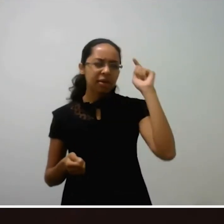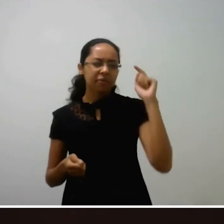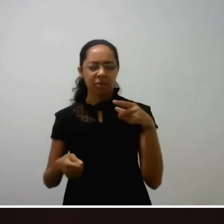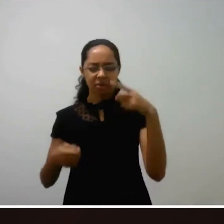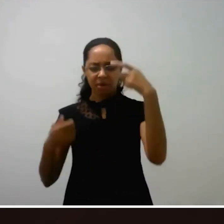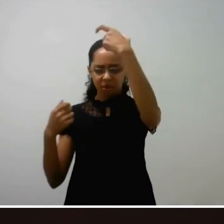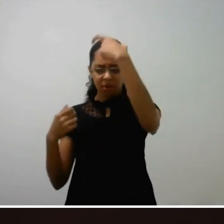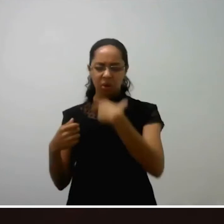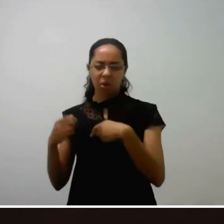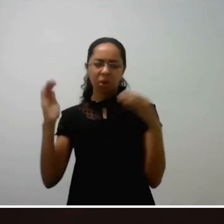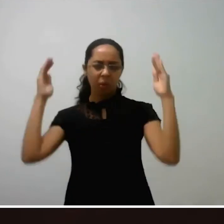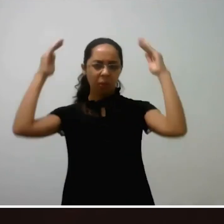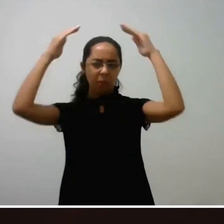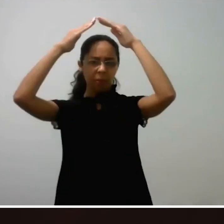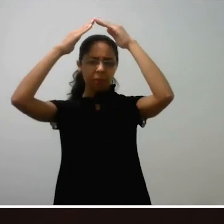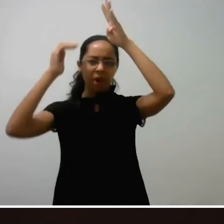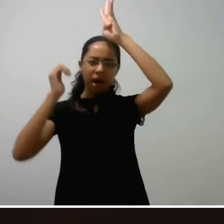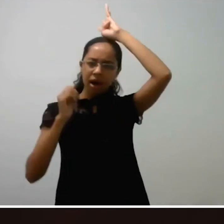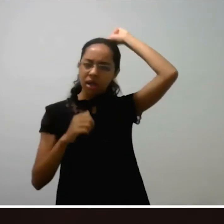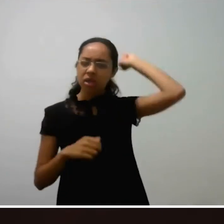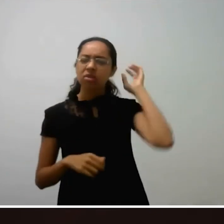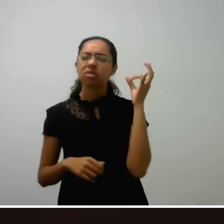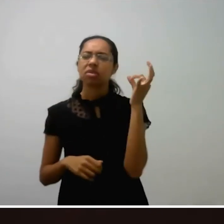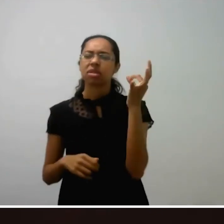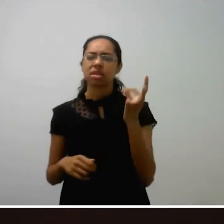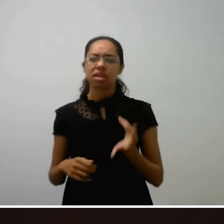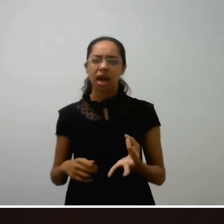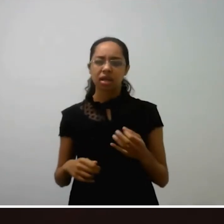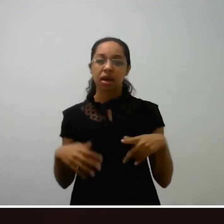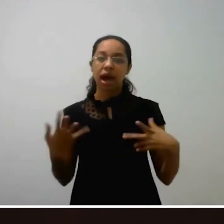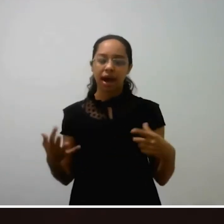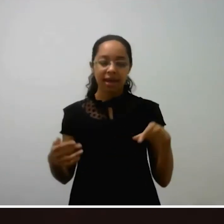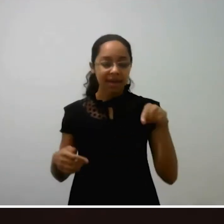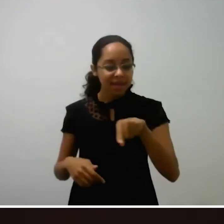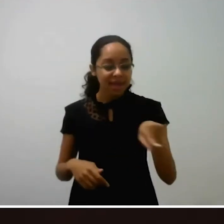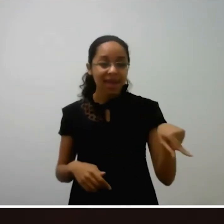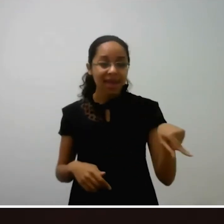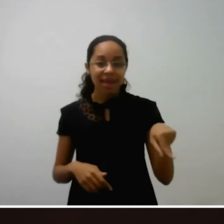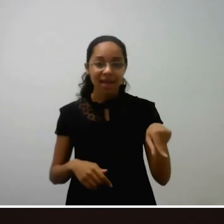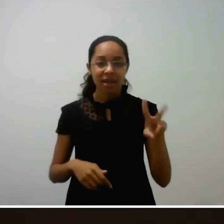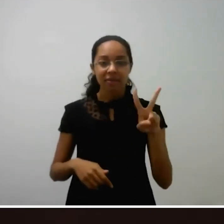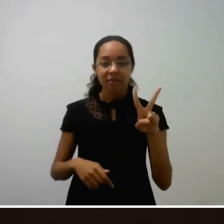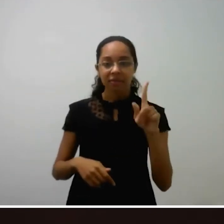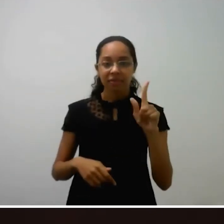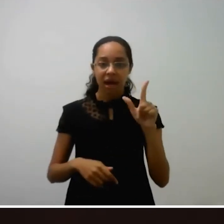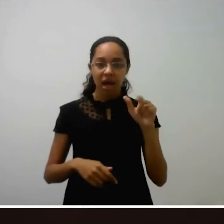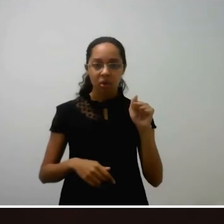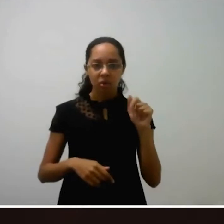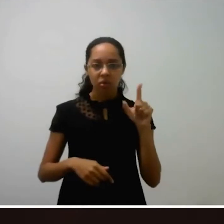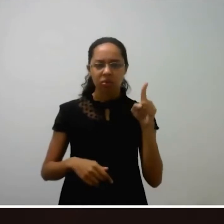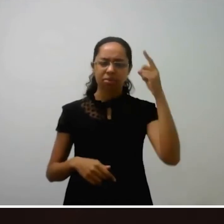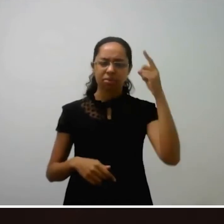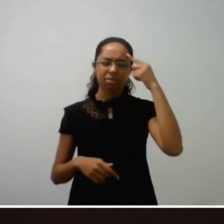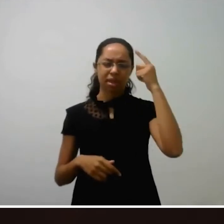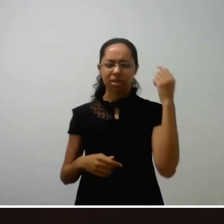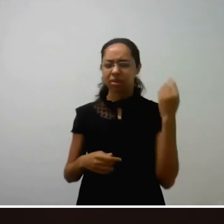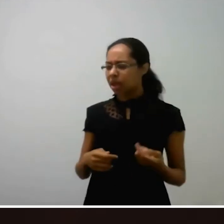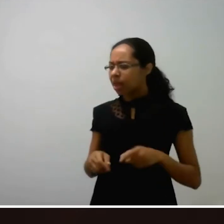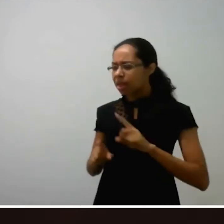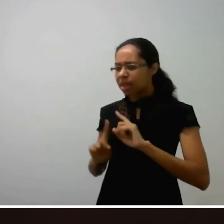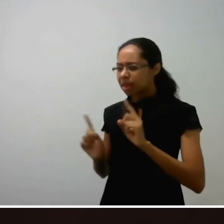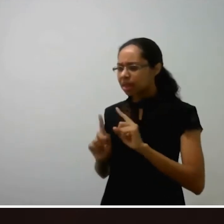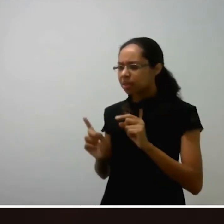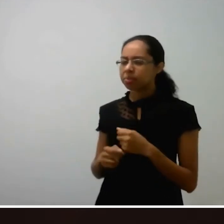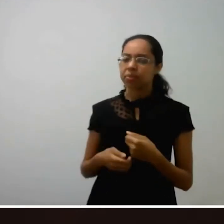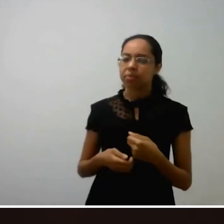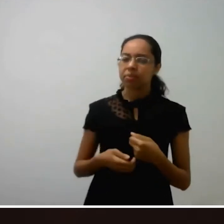começaram a questionar essa infalibilidade. Não temos dúvidas que ele, Pedro Valdo,